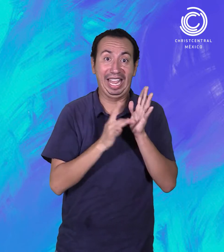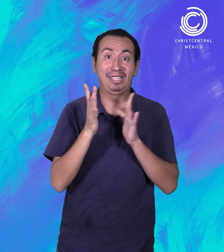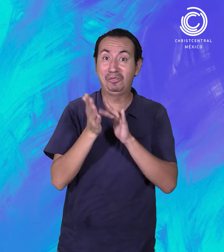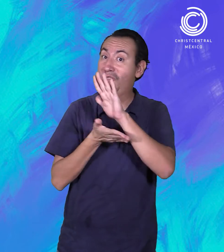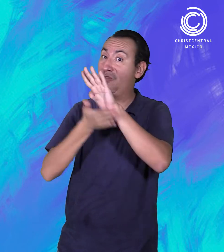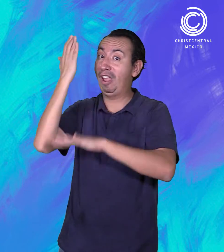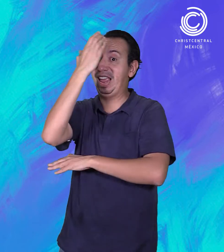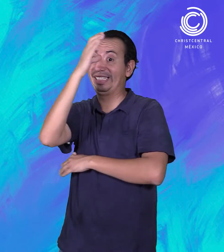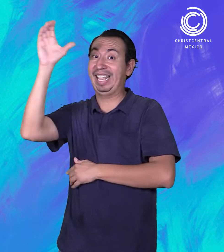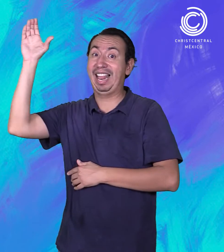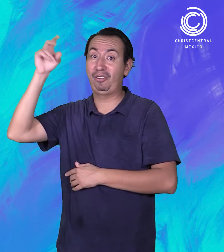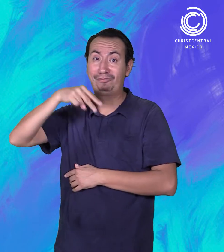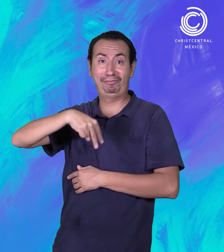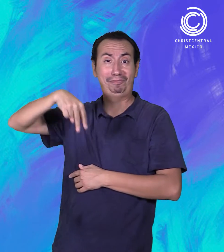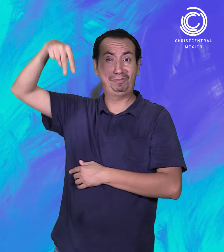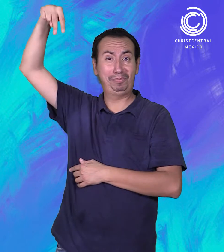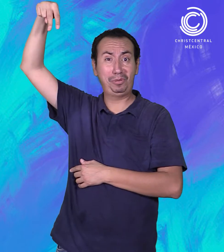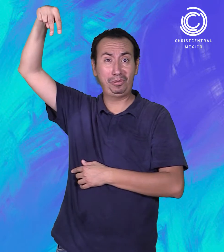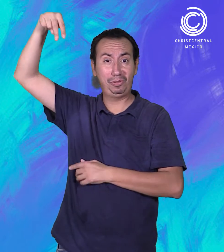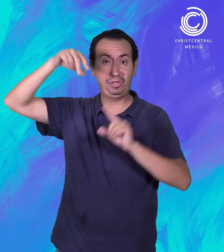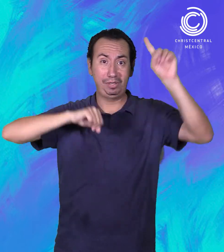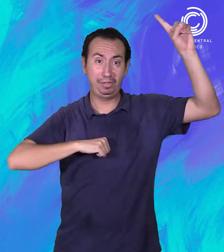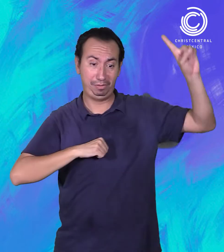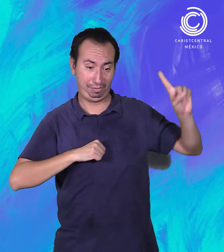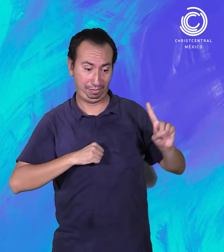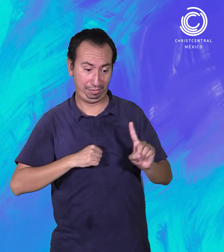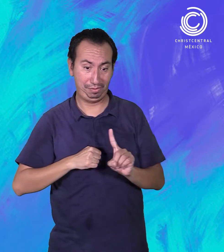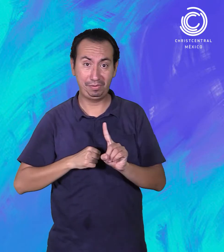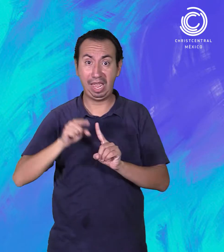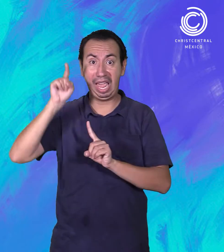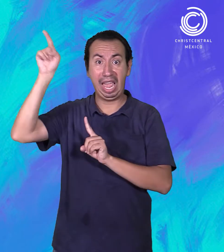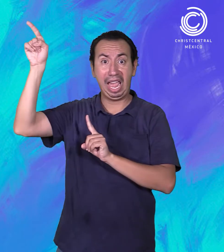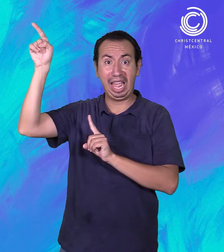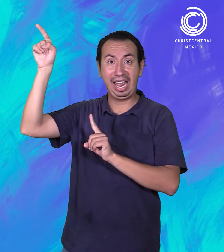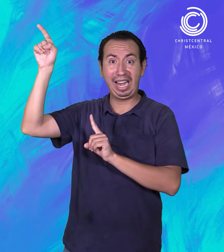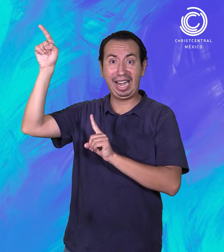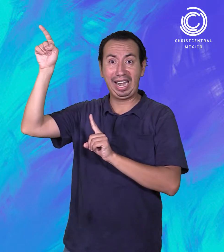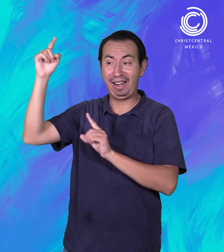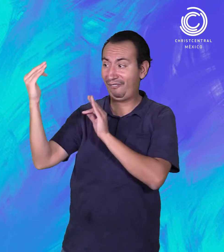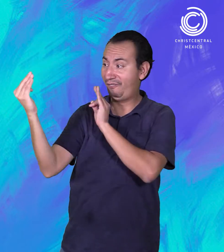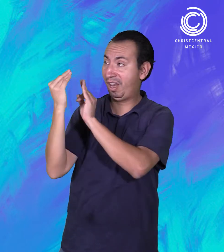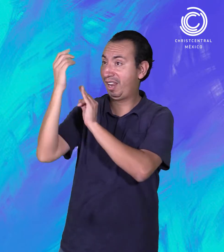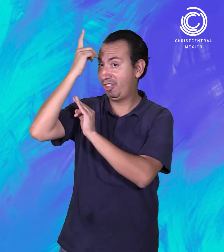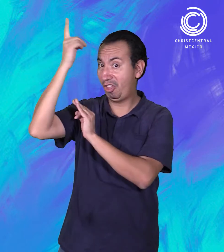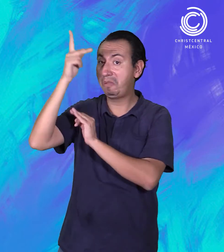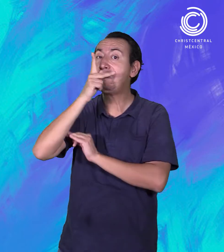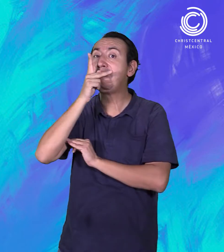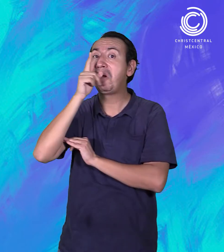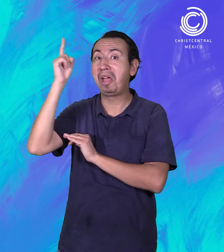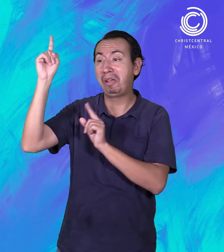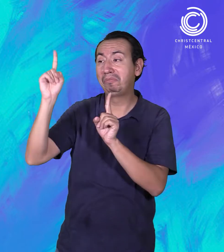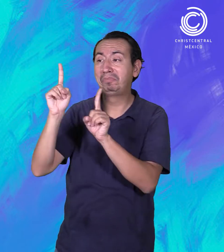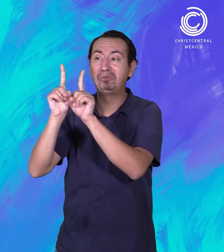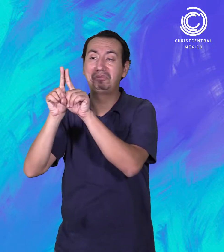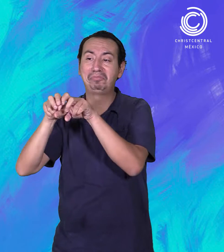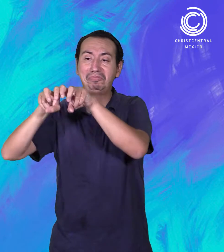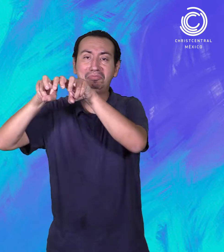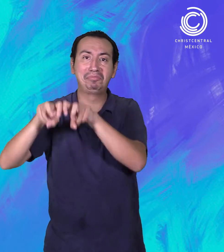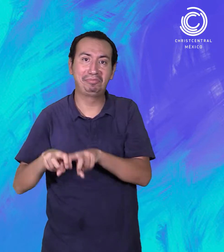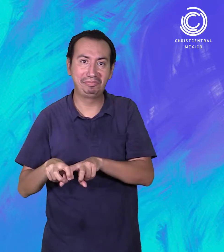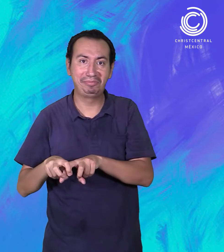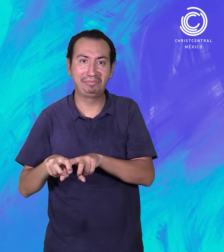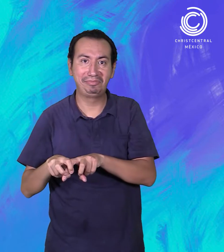ya pagando esa deuda impagable que teníamos nosotros delante de Dios, recordándonos